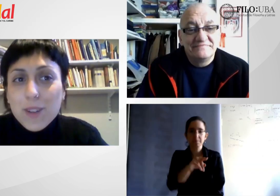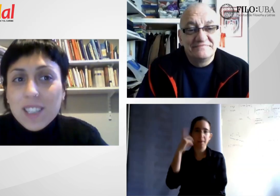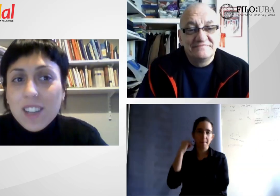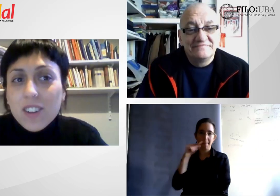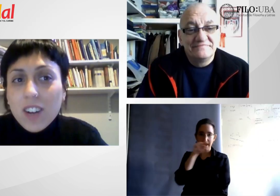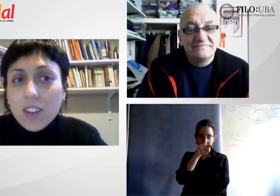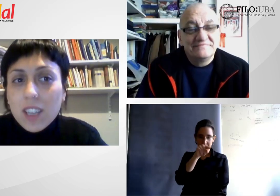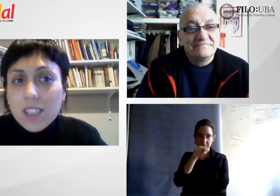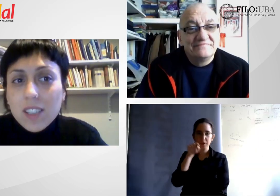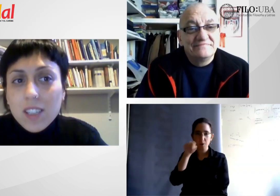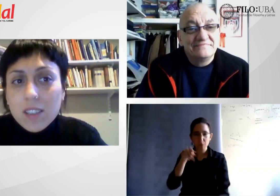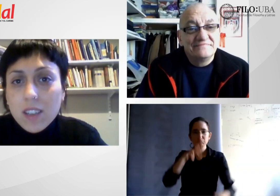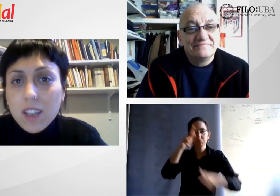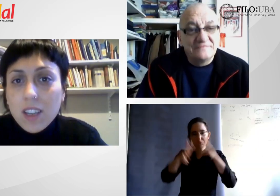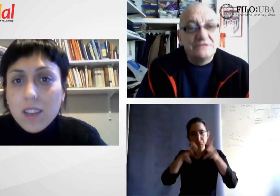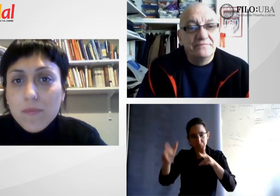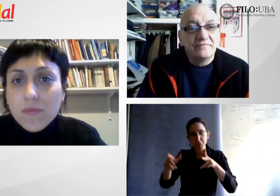Bueno, en base a lo que decís,